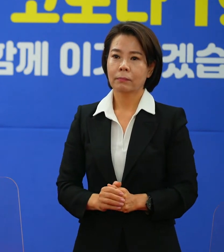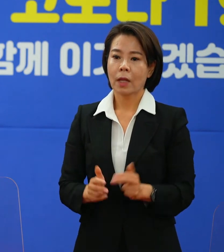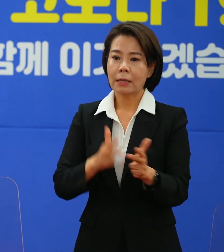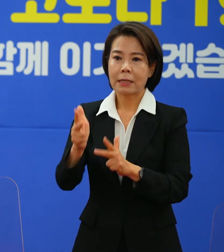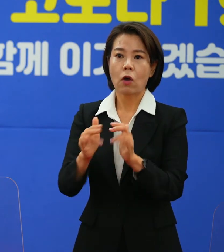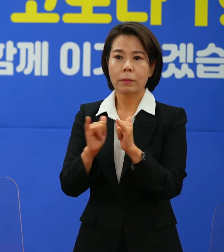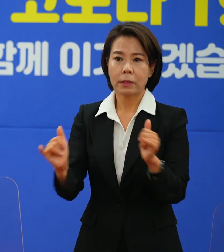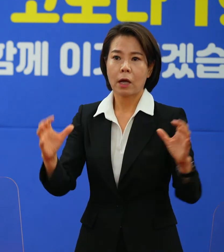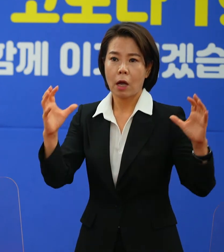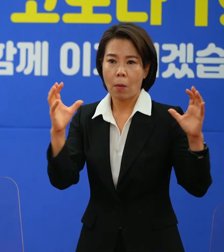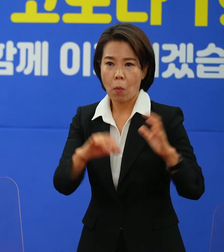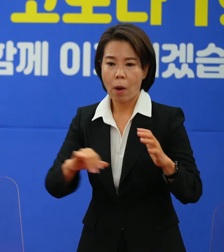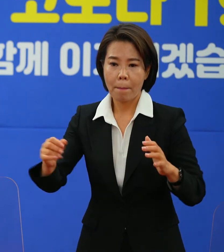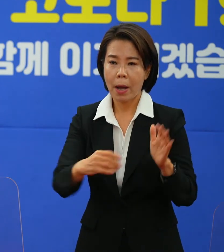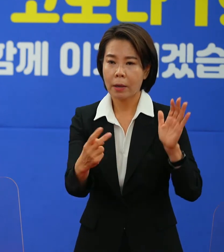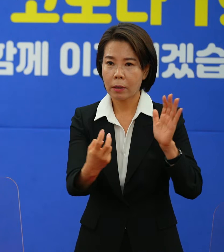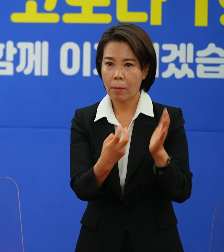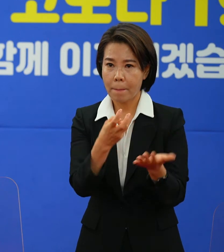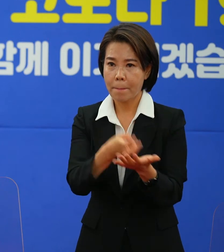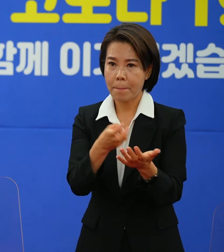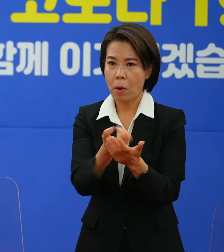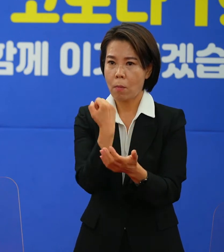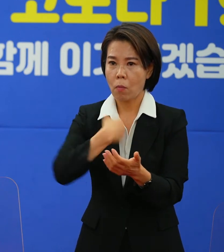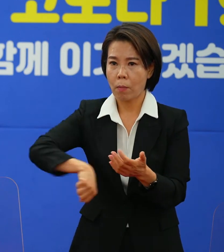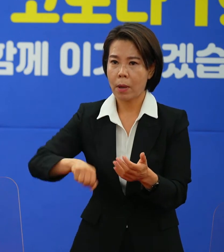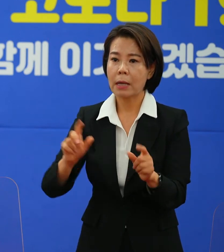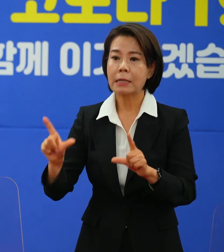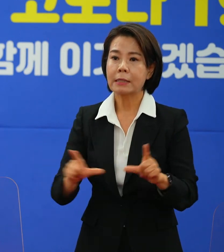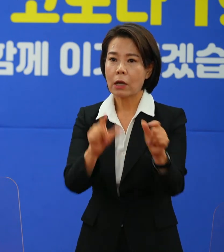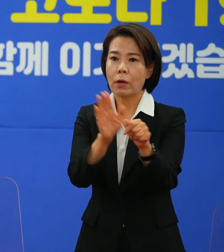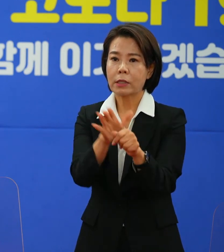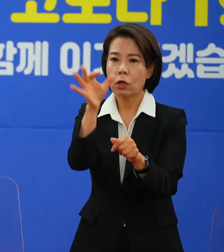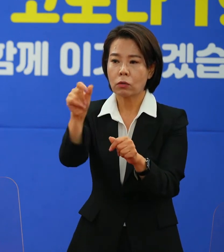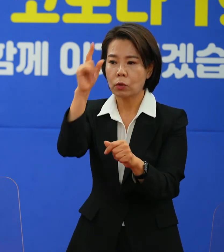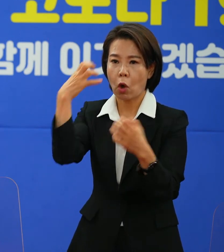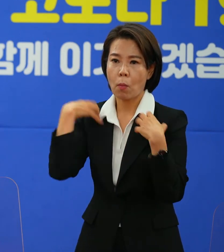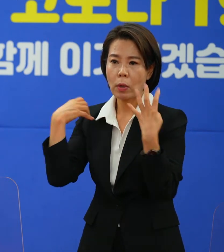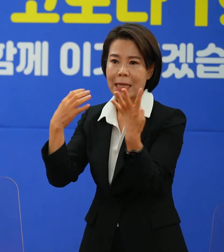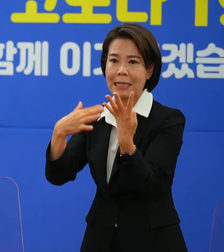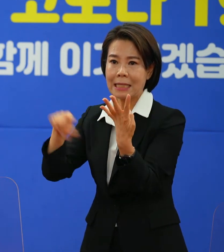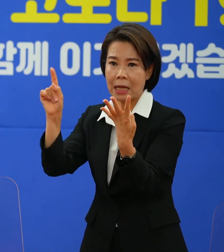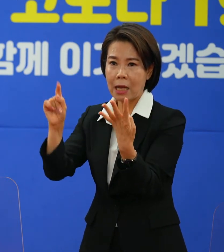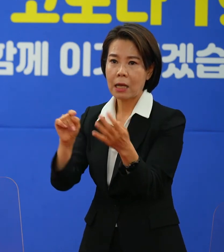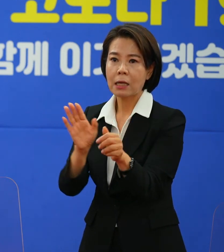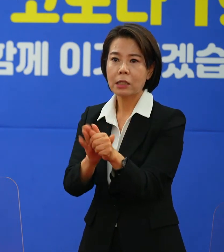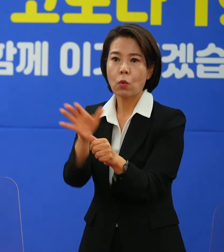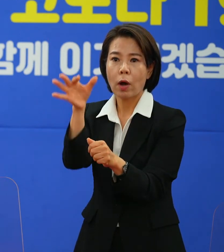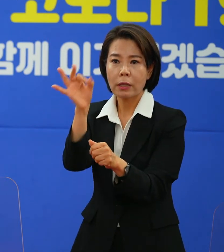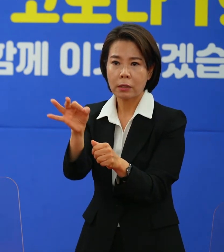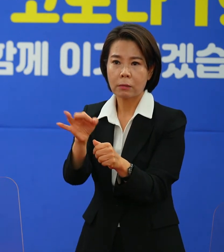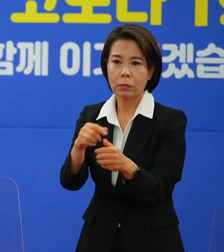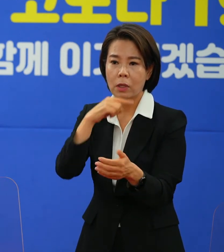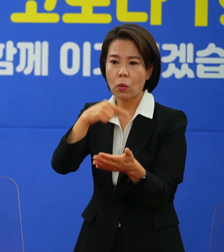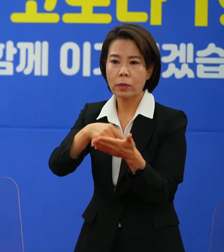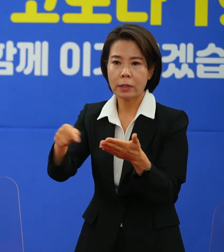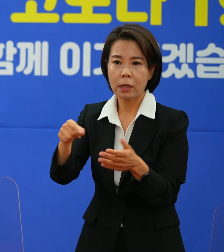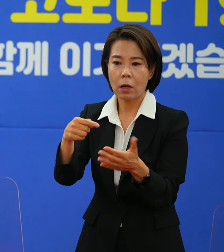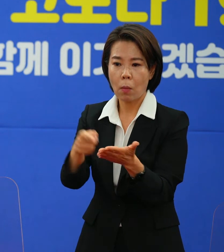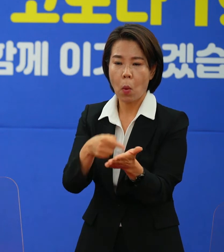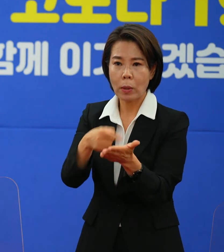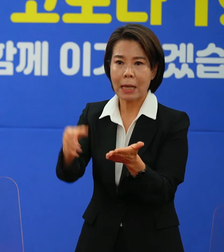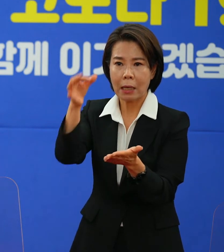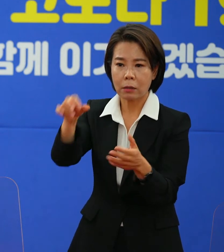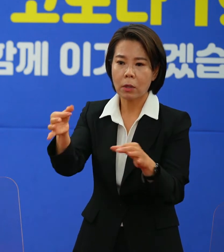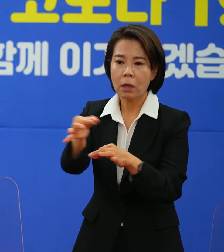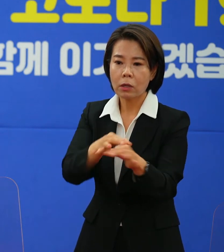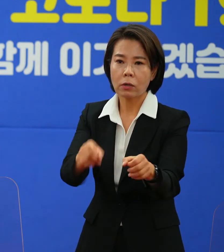사업자를 포함해 방역수칙 위반자는 생활지원금이나 정부의 4차 재난지원금, 손실보상금 등